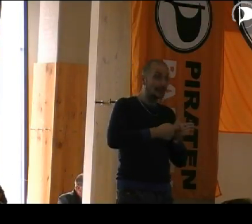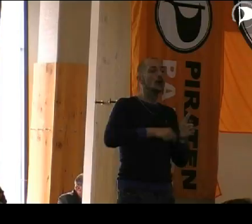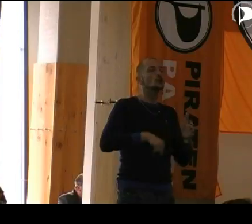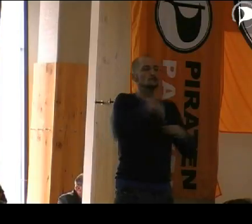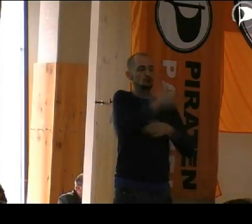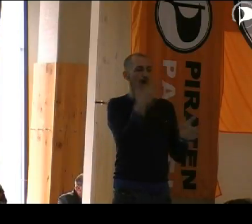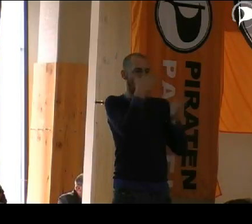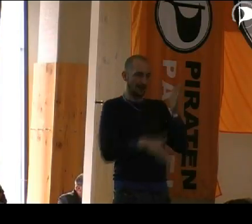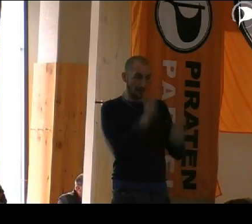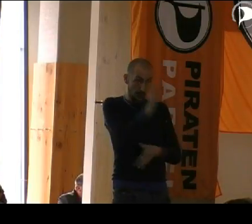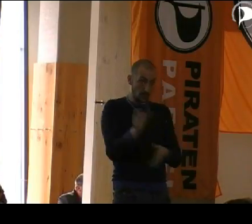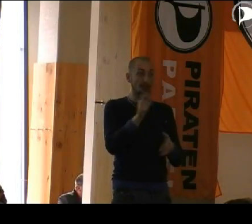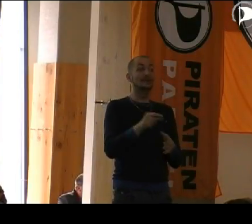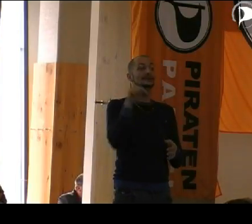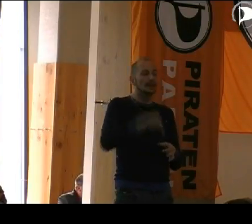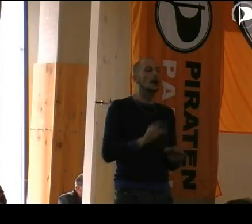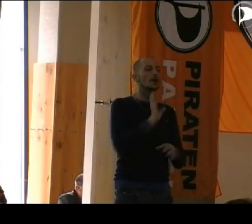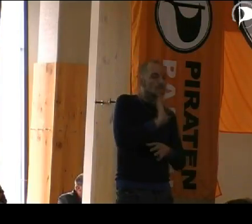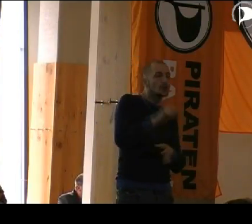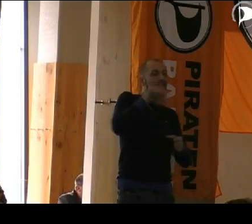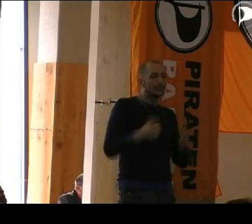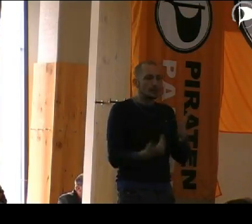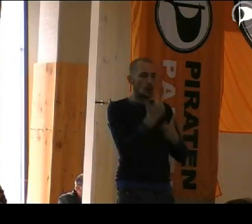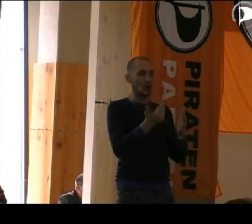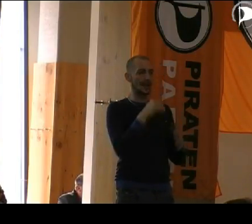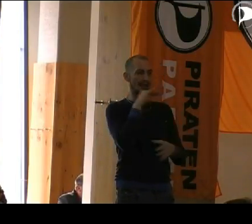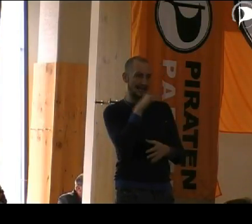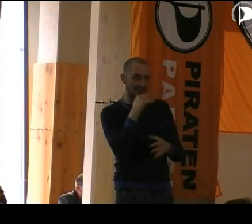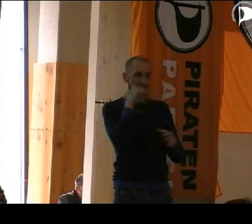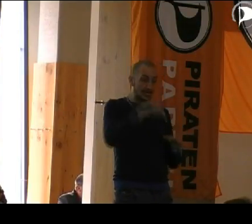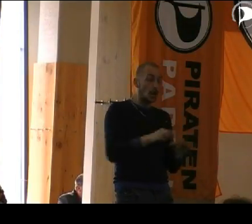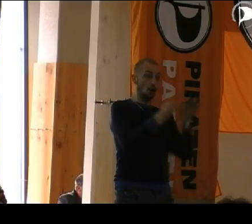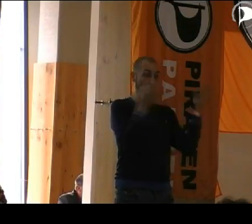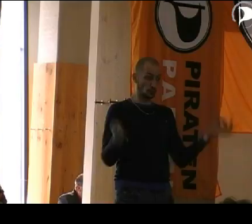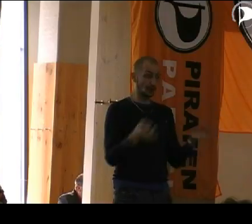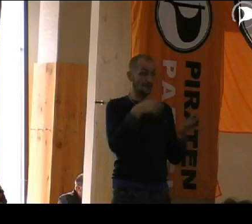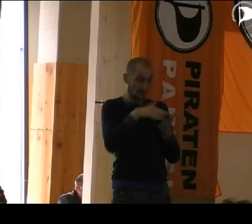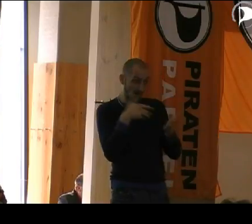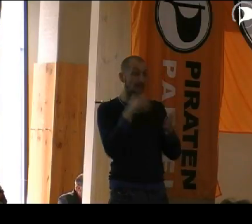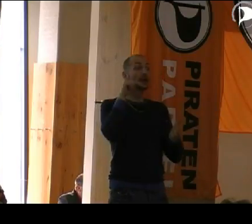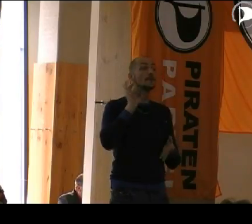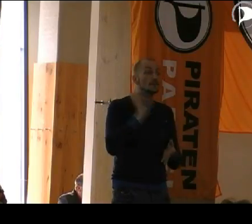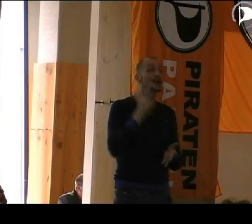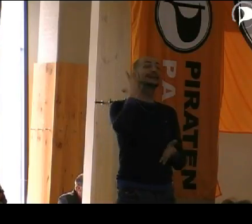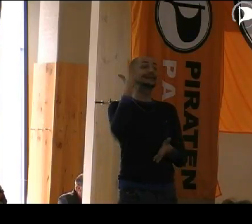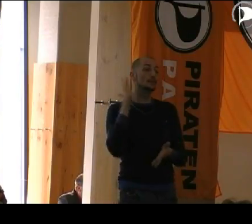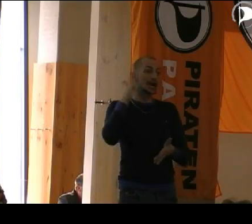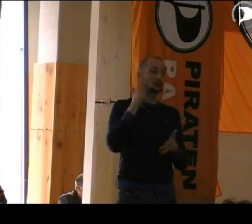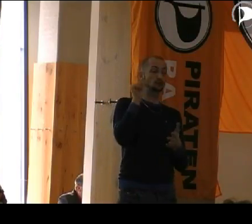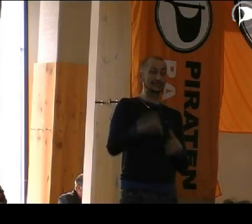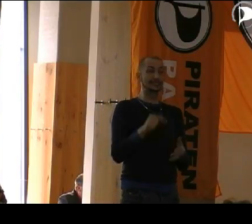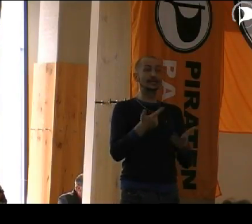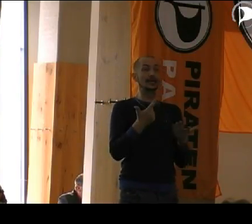der leute dafür sind dass wir die diskussion erneut öffnet dann finde ich sollten wir im sinne der demokratischen willensbildung das